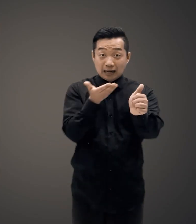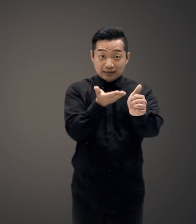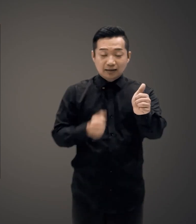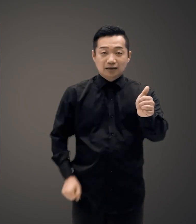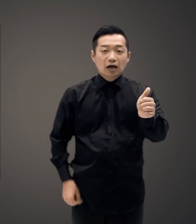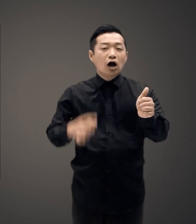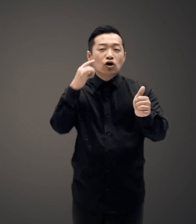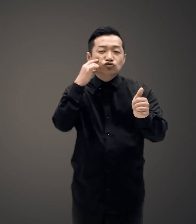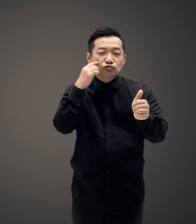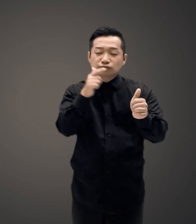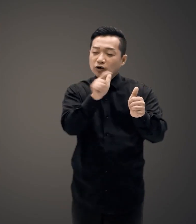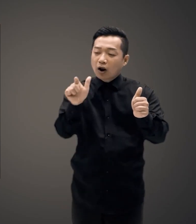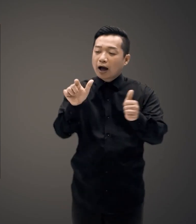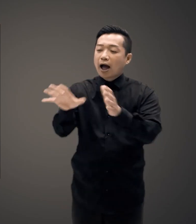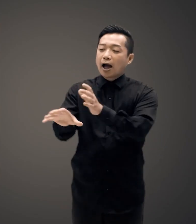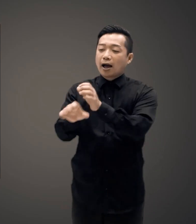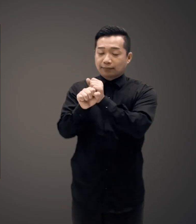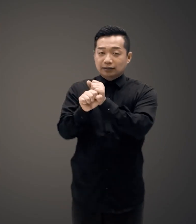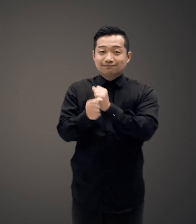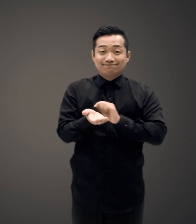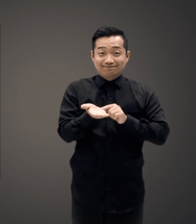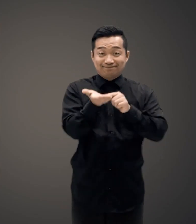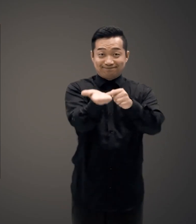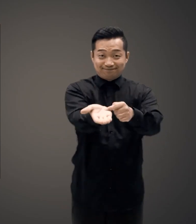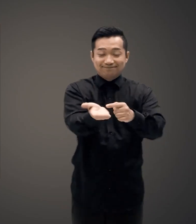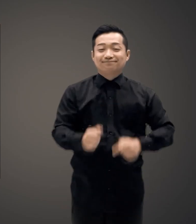작가님께 궁금한 점들을 모아 준비했습니다.